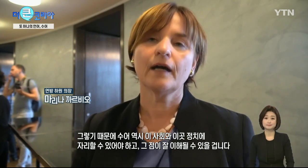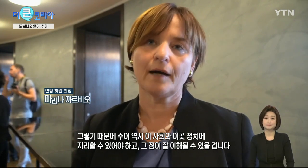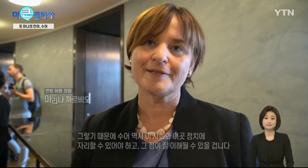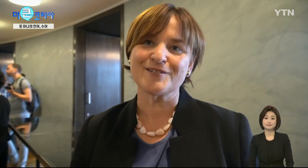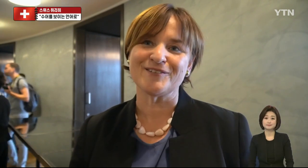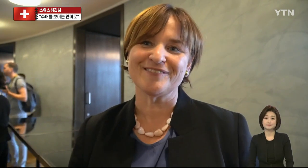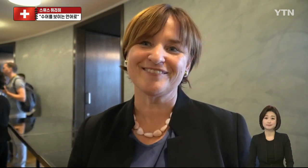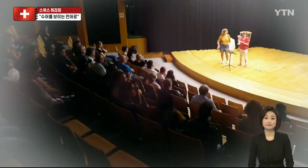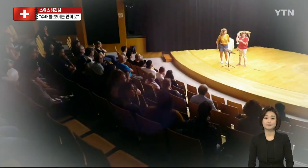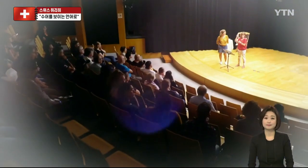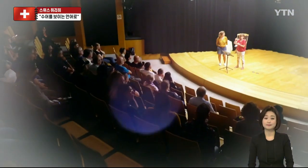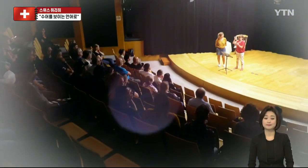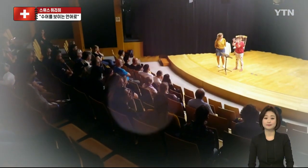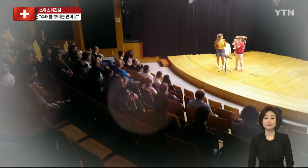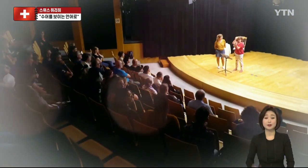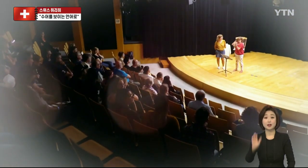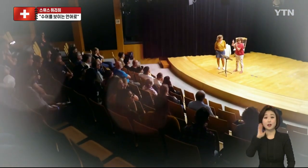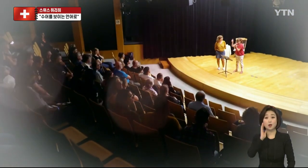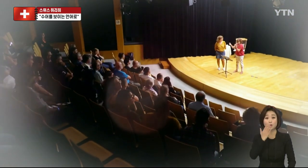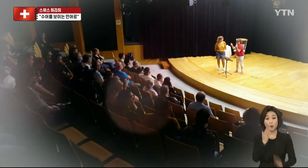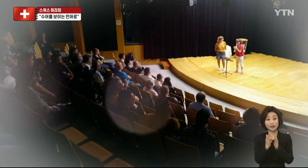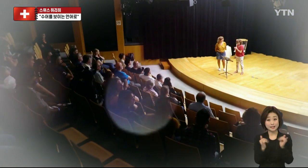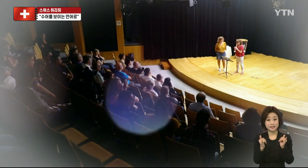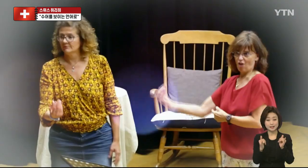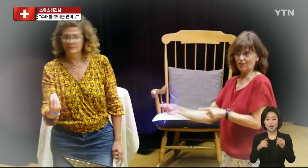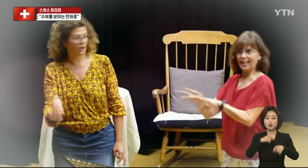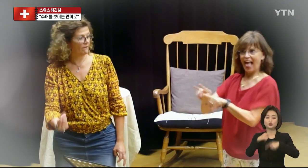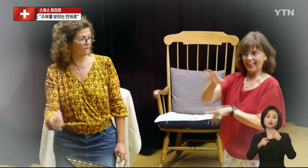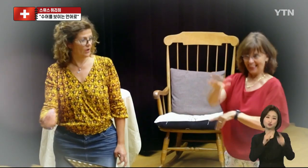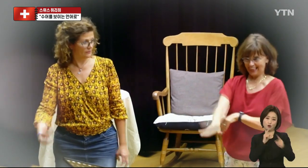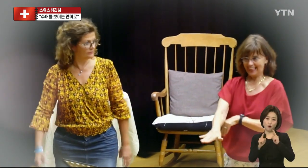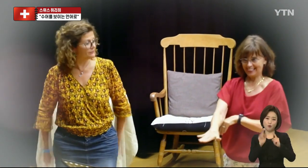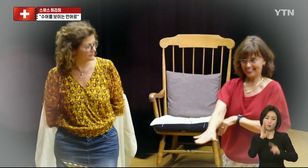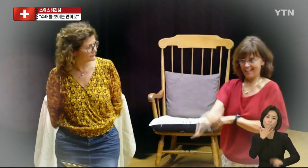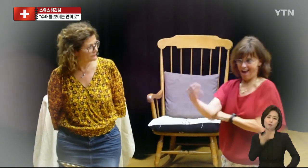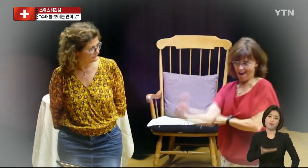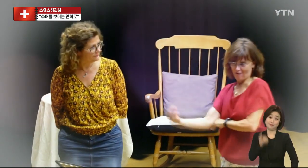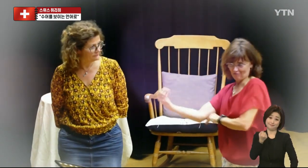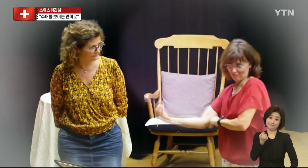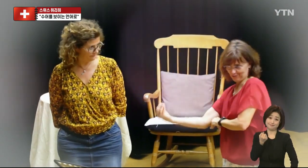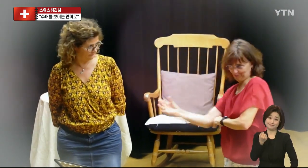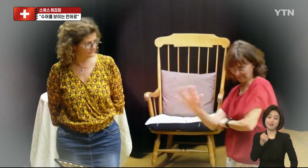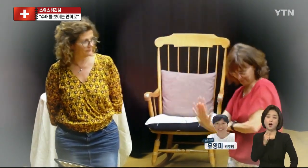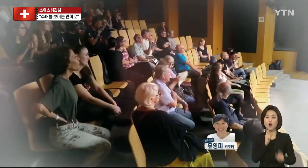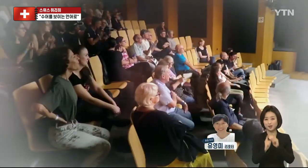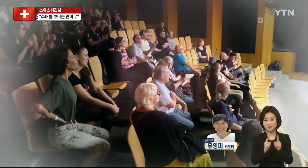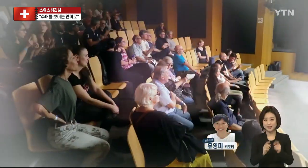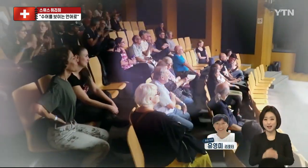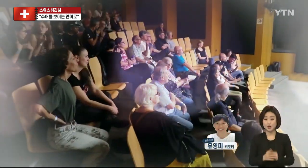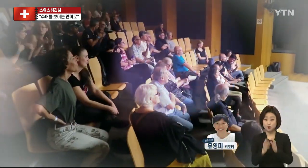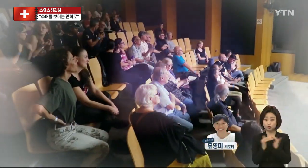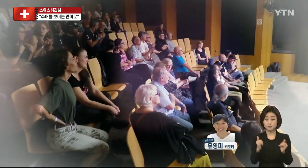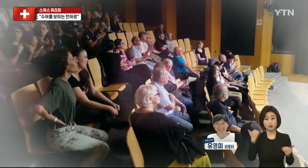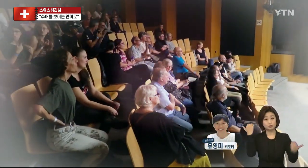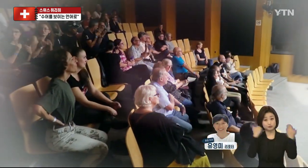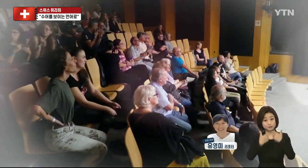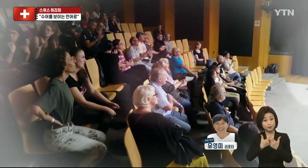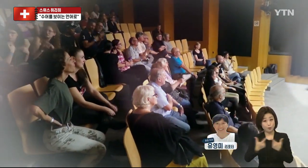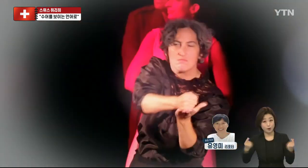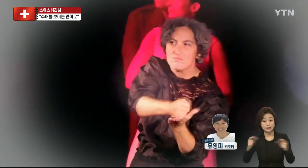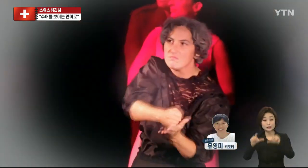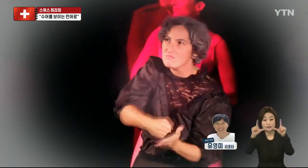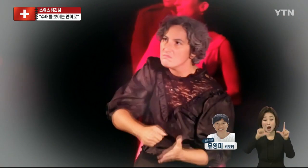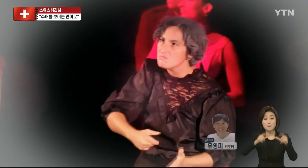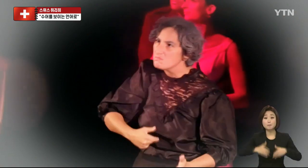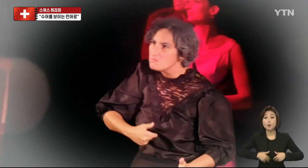Politik haben soll. 농인에게는 수어가 곧 모국어입니다. 모든 국민은 예외 없이 삶에